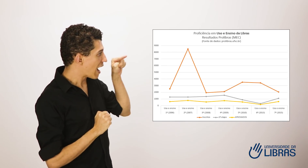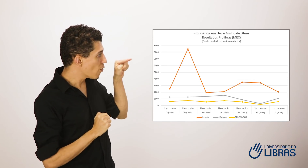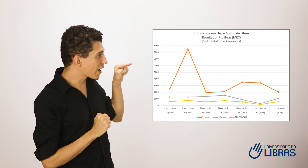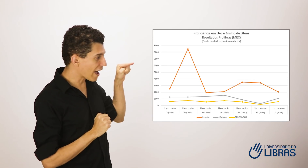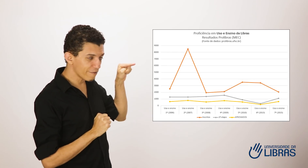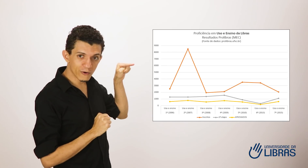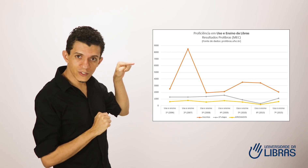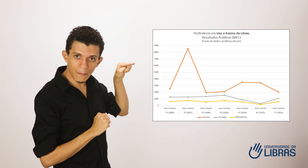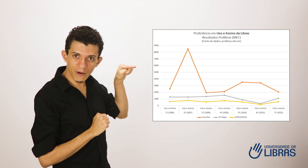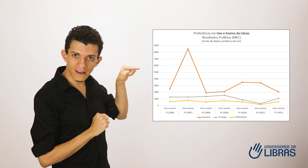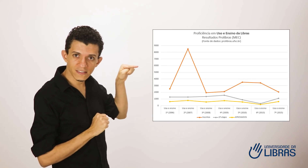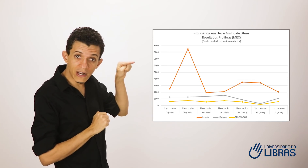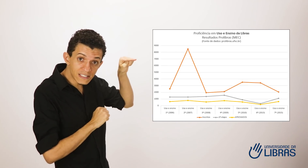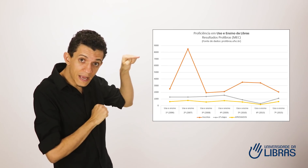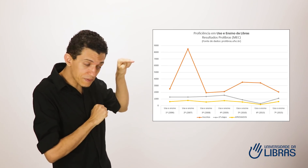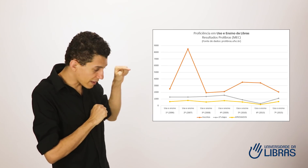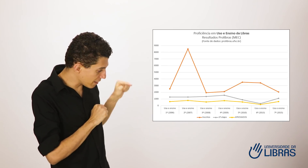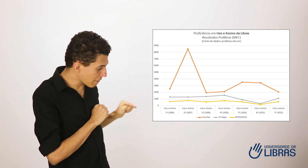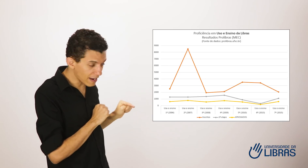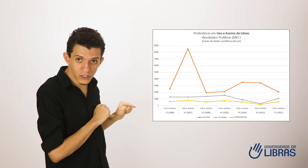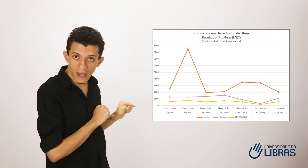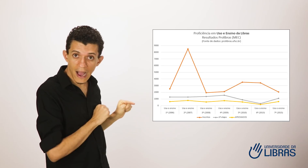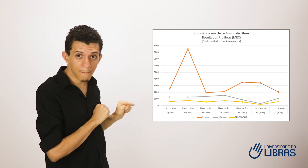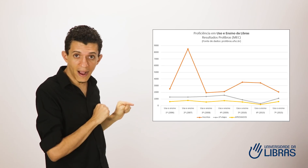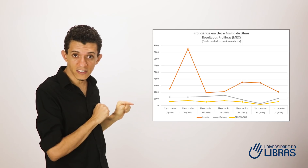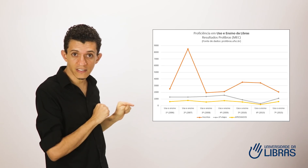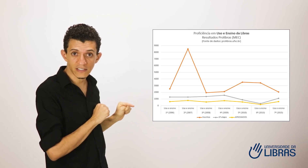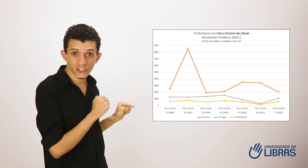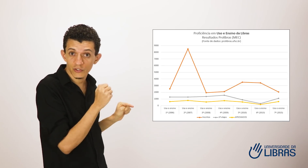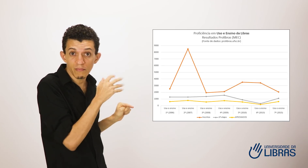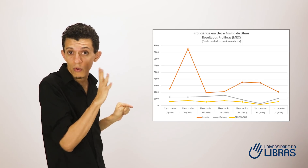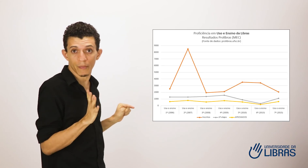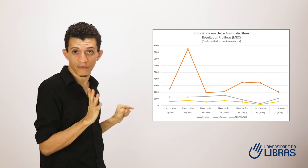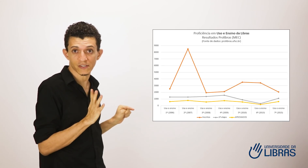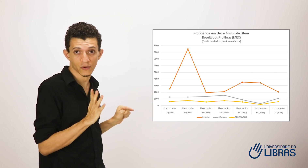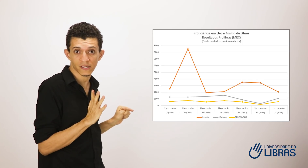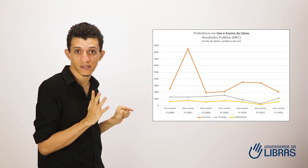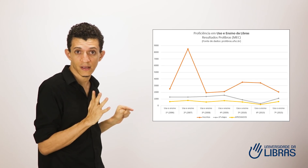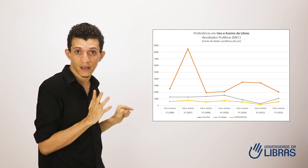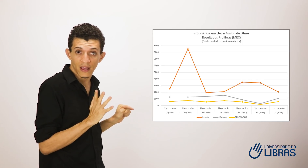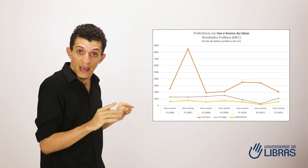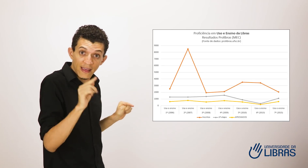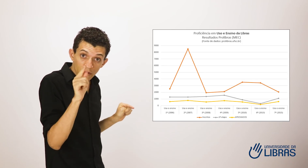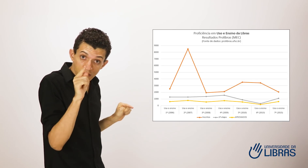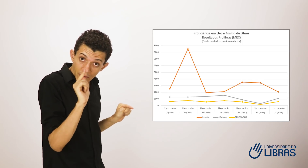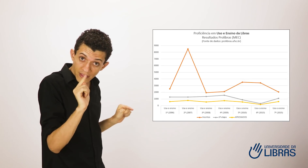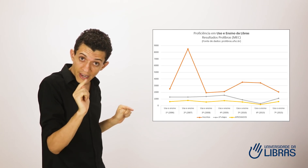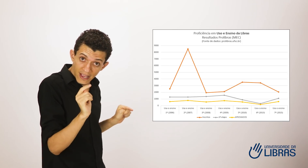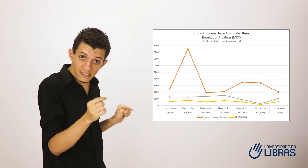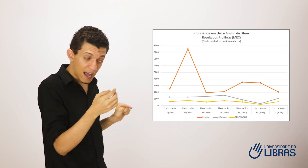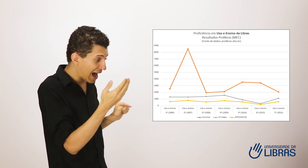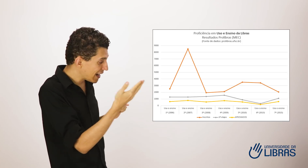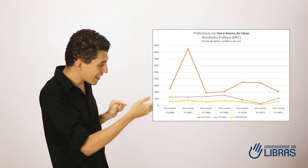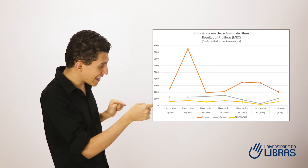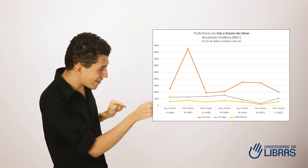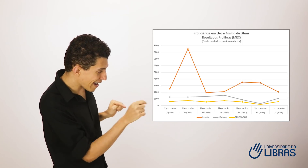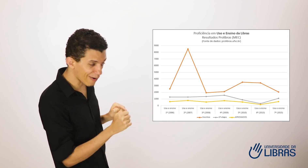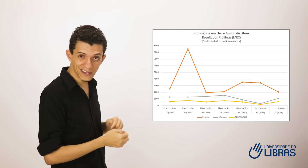o gráfico de aprovação, ele sempre está aqui embaixo, abaixo de 1.000 aprovações. E em 2013, a linha estava lá quase